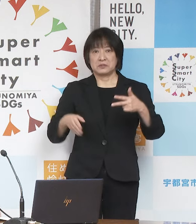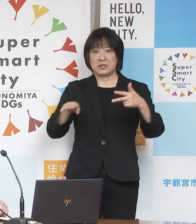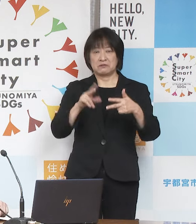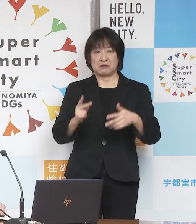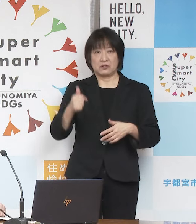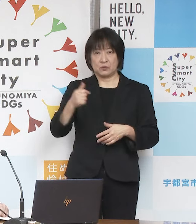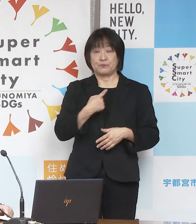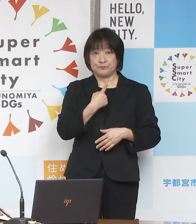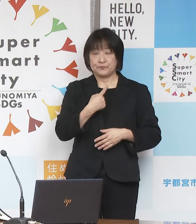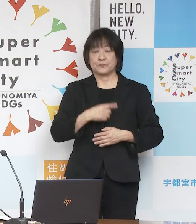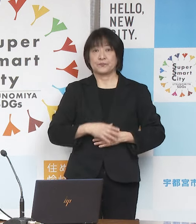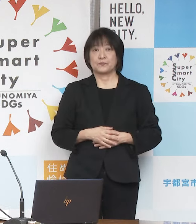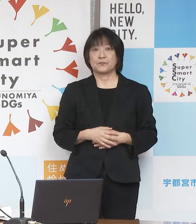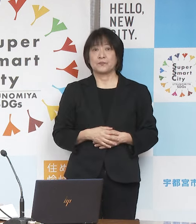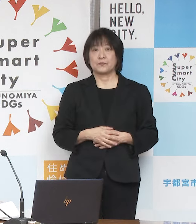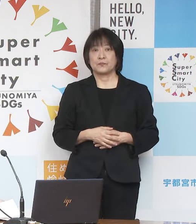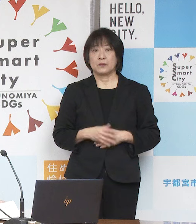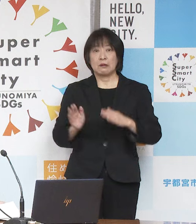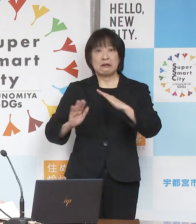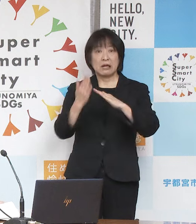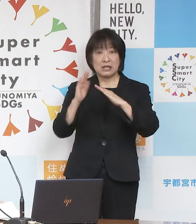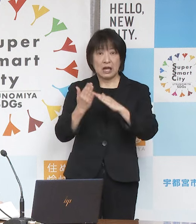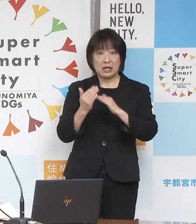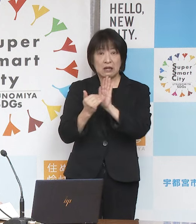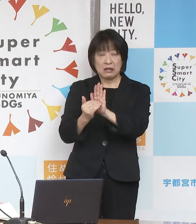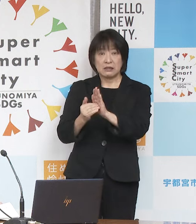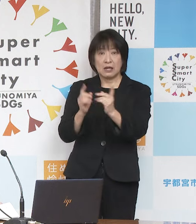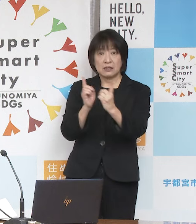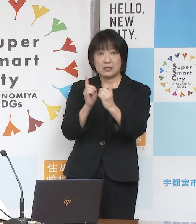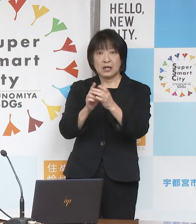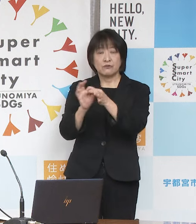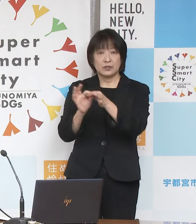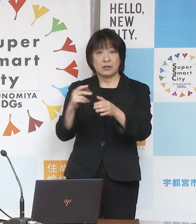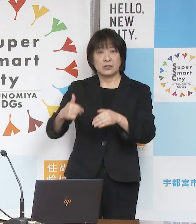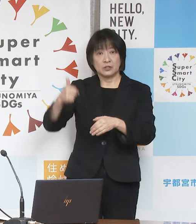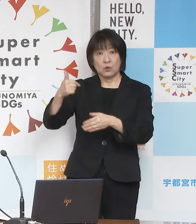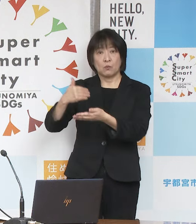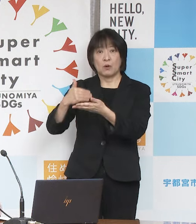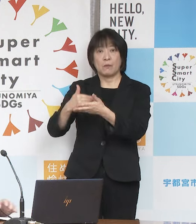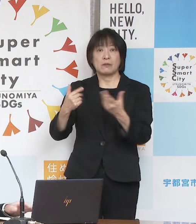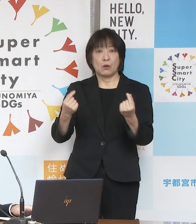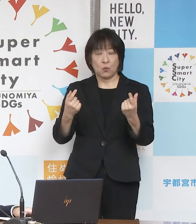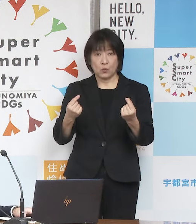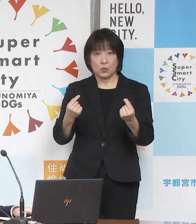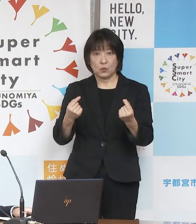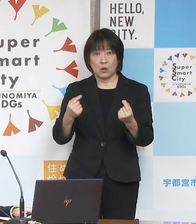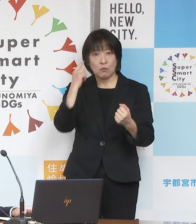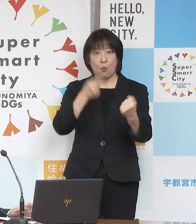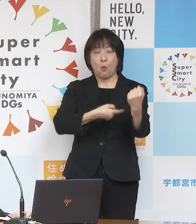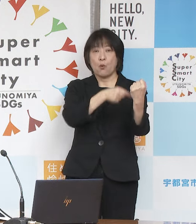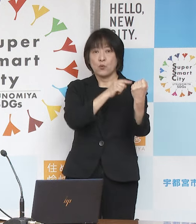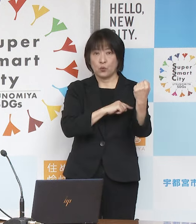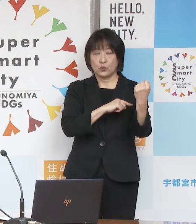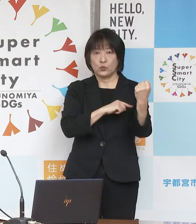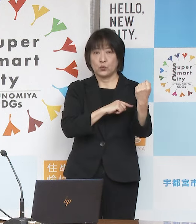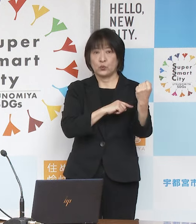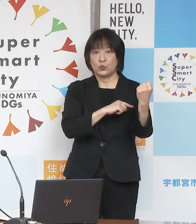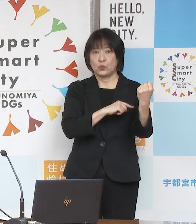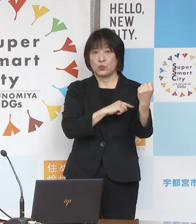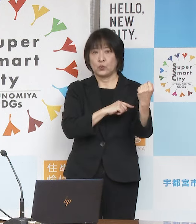願いしますえっとまずあの火災対策先ほど市長の方からお答えした通りでございますえ次に能力でございます